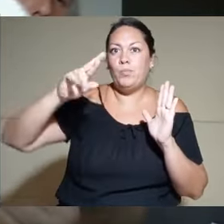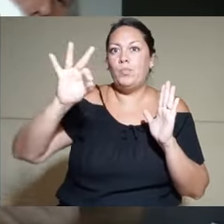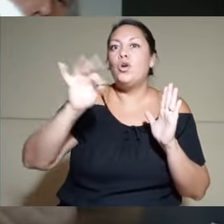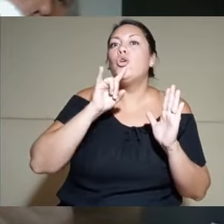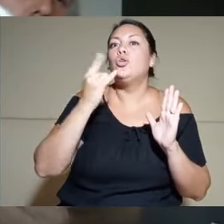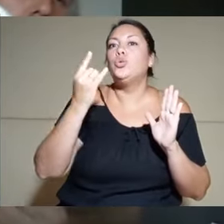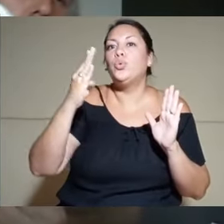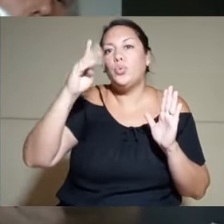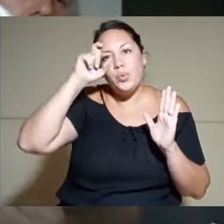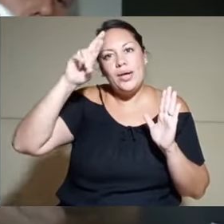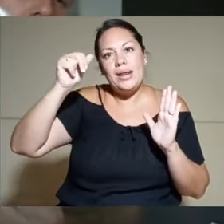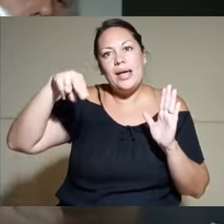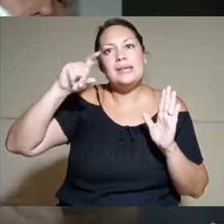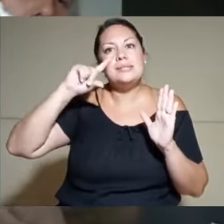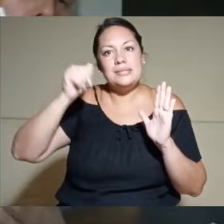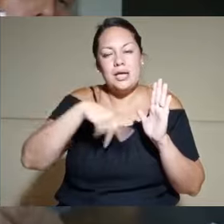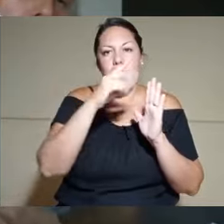Tenemos bulbo,